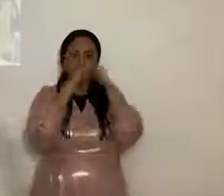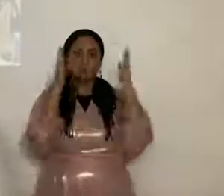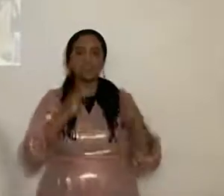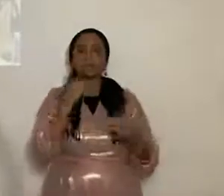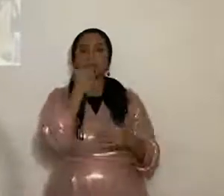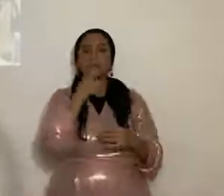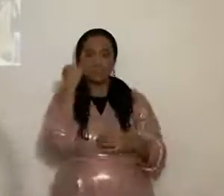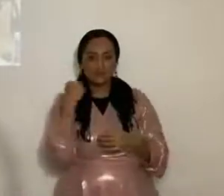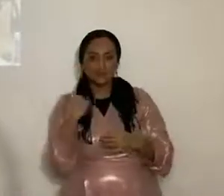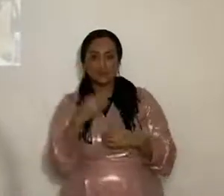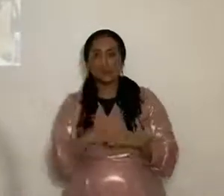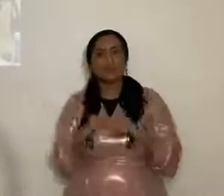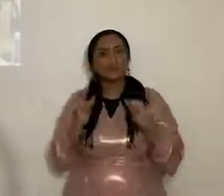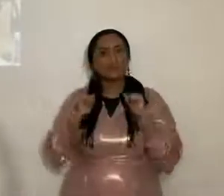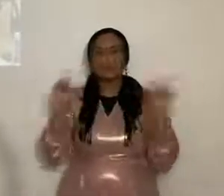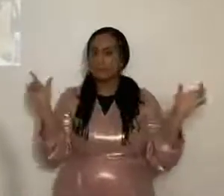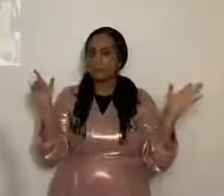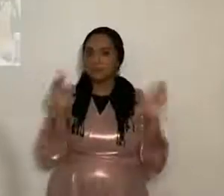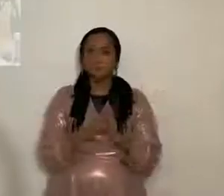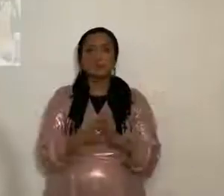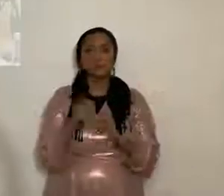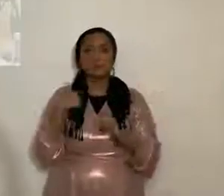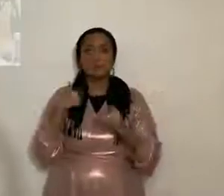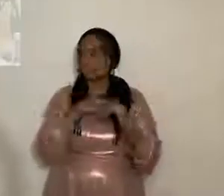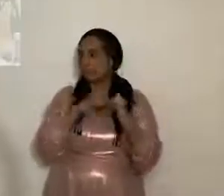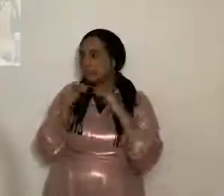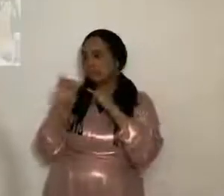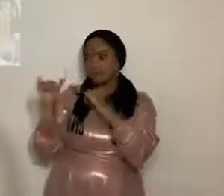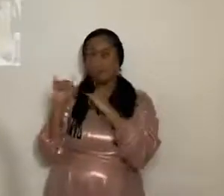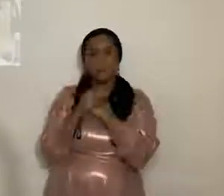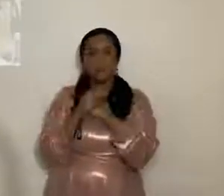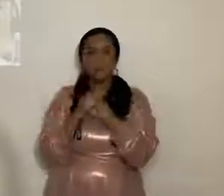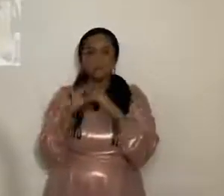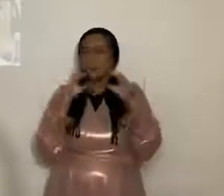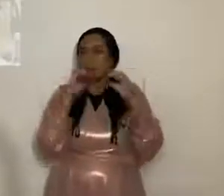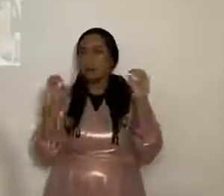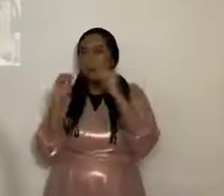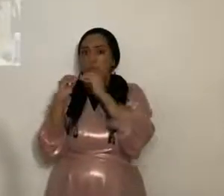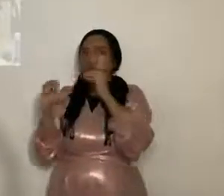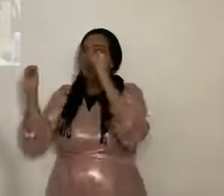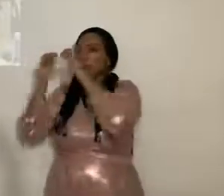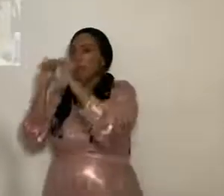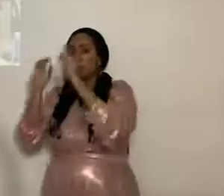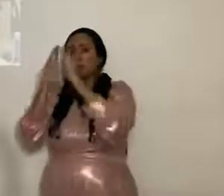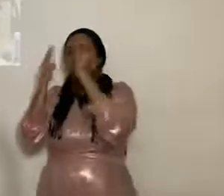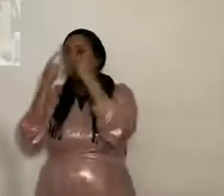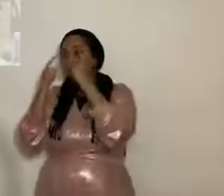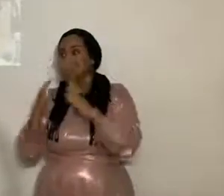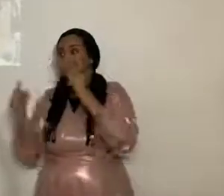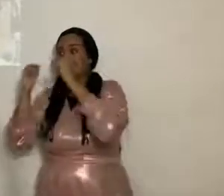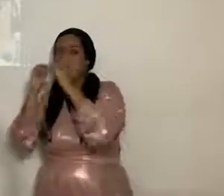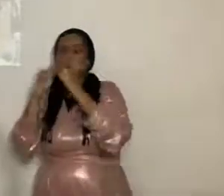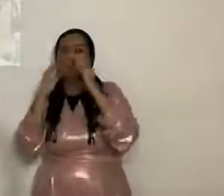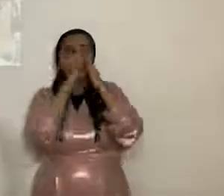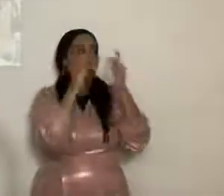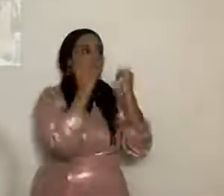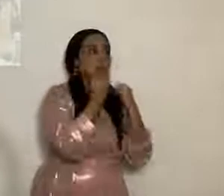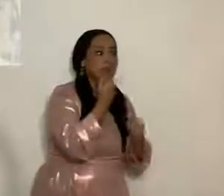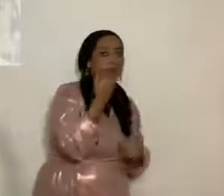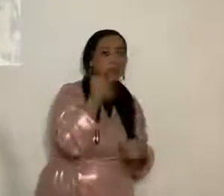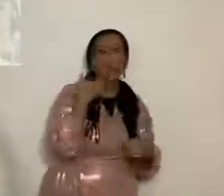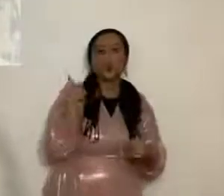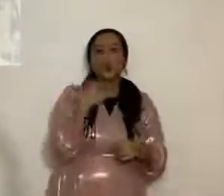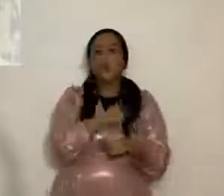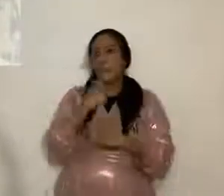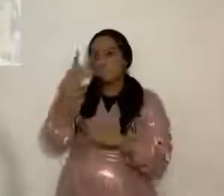Israel. Y ya, y somos iguales. Nadie es más, ni la casa de Judá ni la casa de Israel. Somos